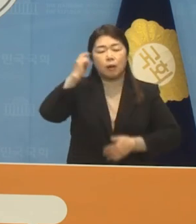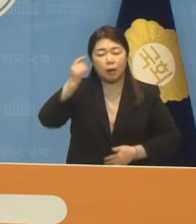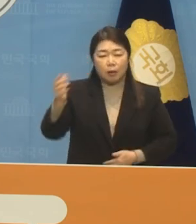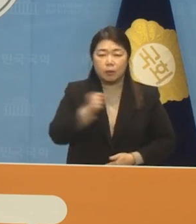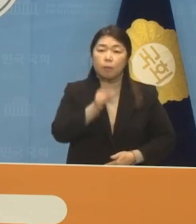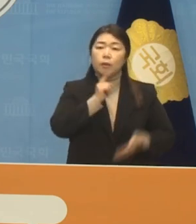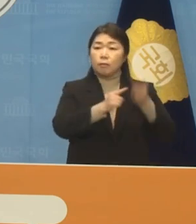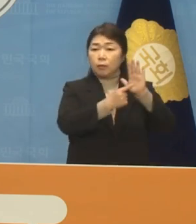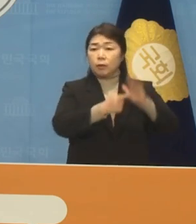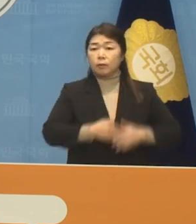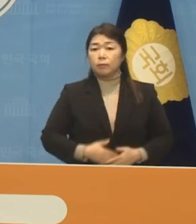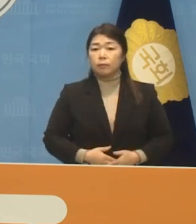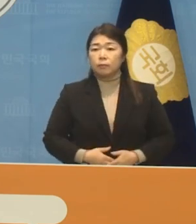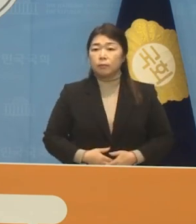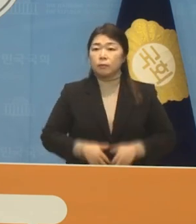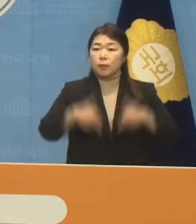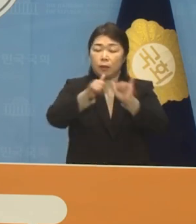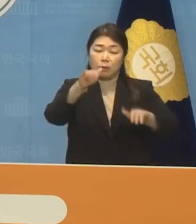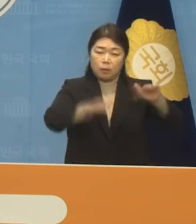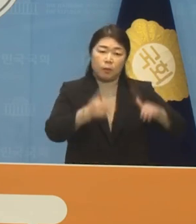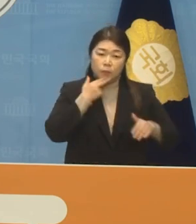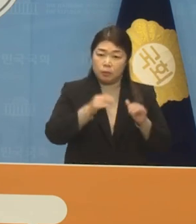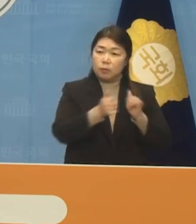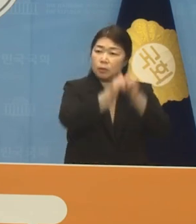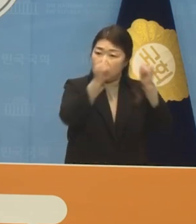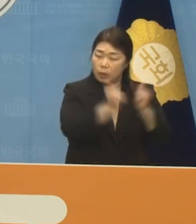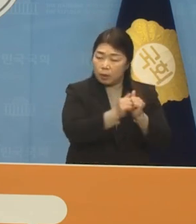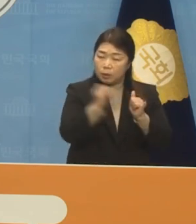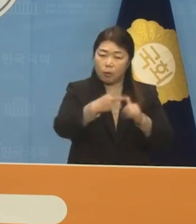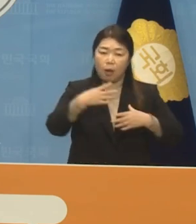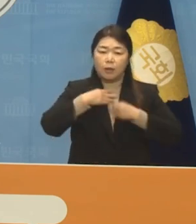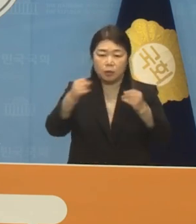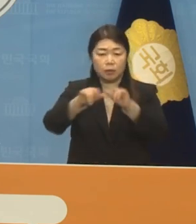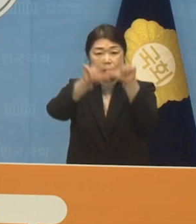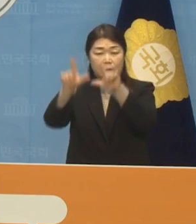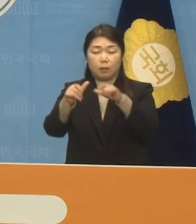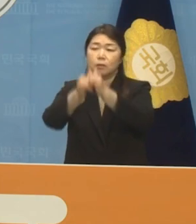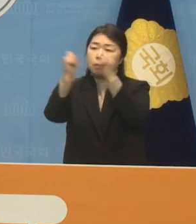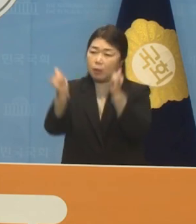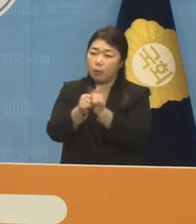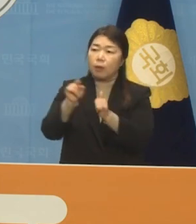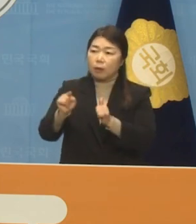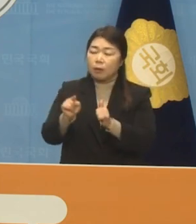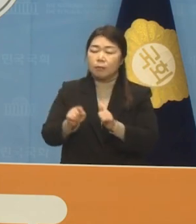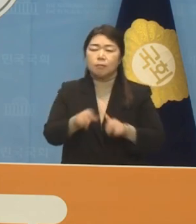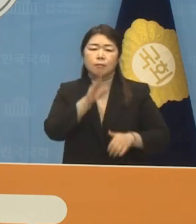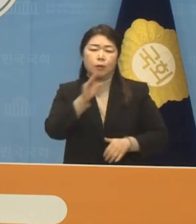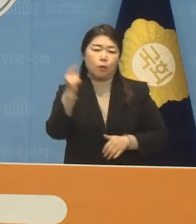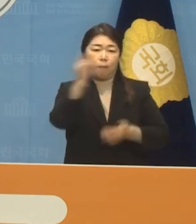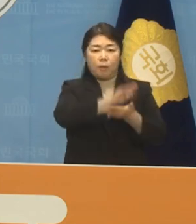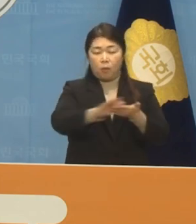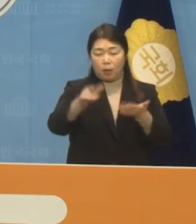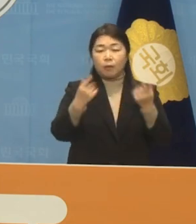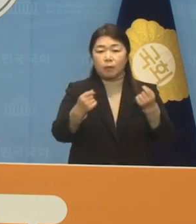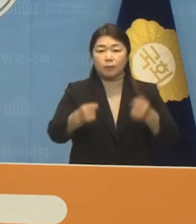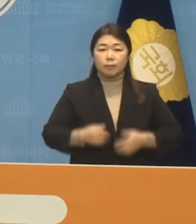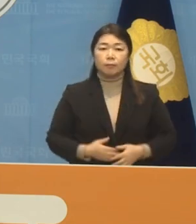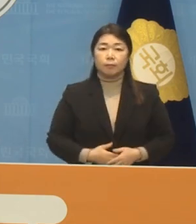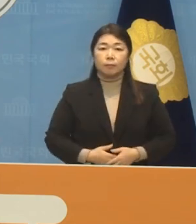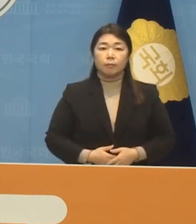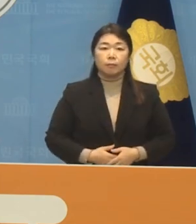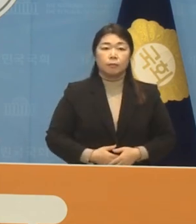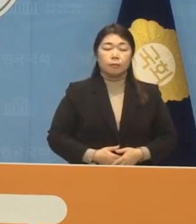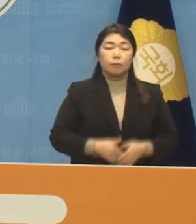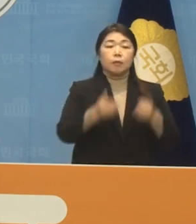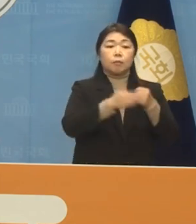것입니다. 장애인이 차별받지 않고 안전하게 살아갈 수 있는 사회가 곧 평화로운 사회입니다. 노벨